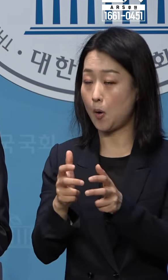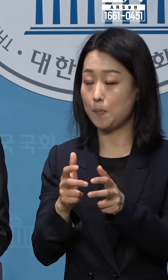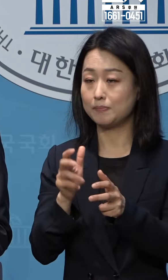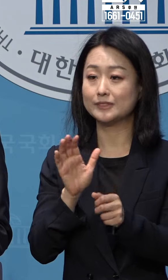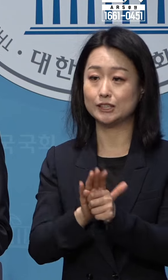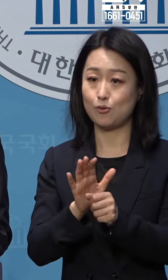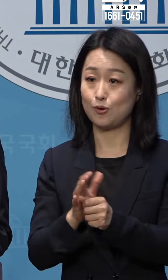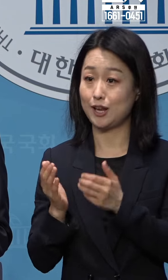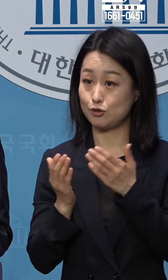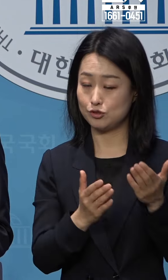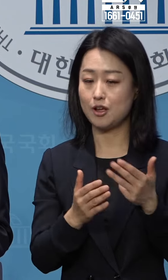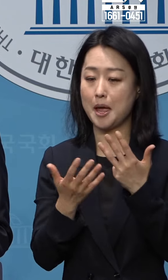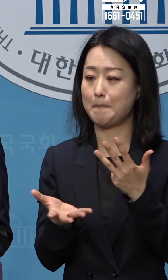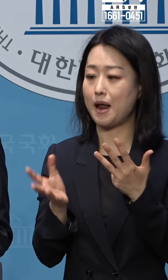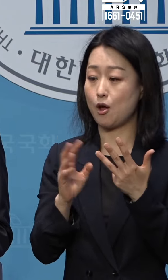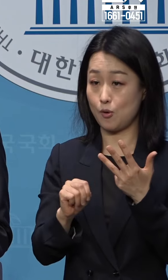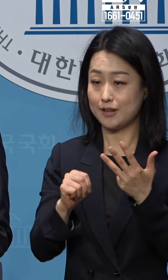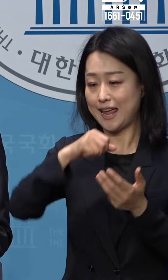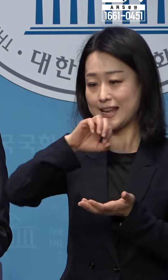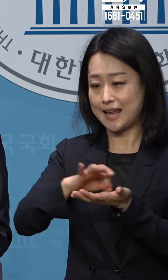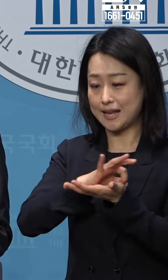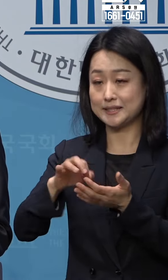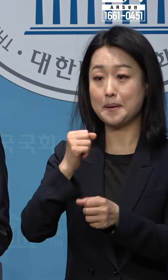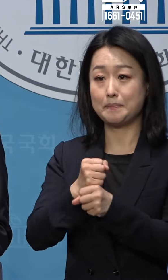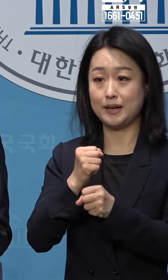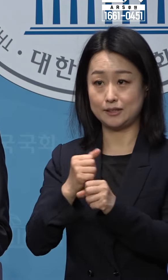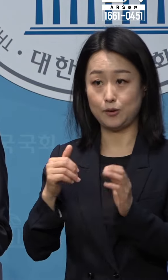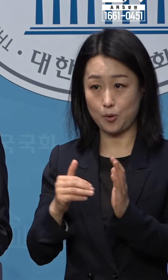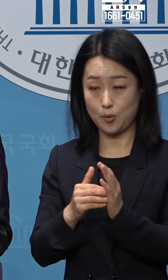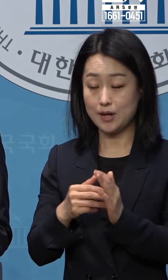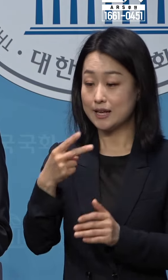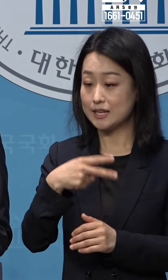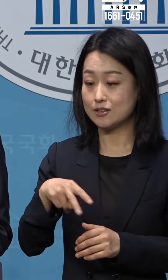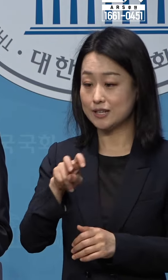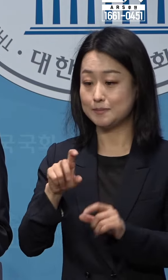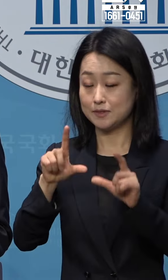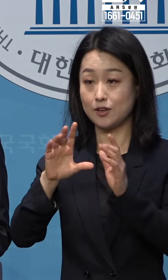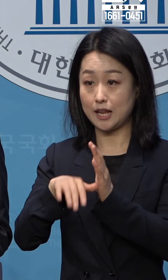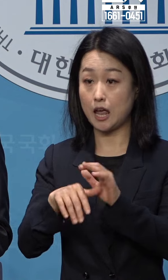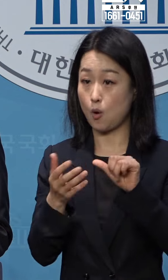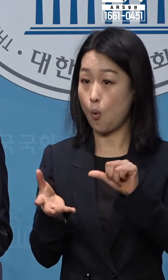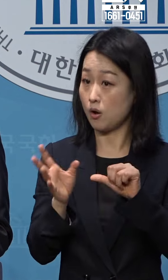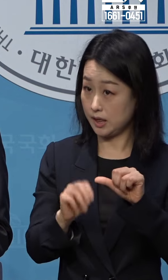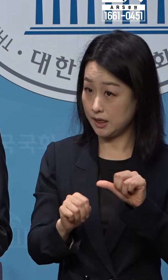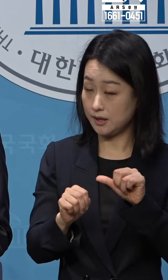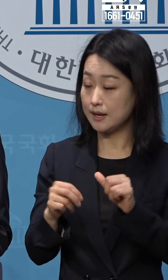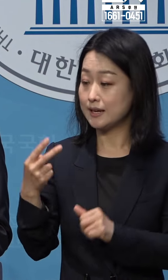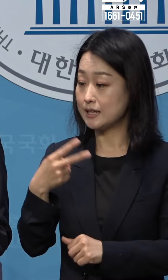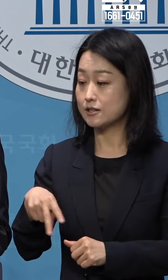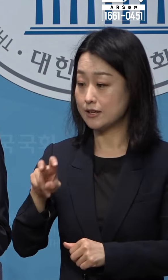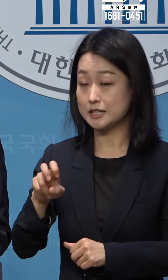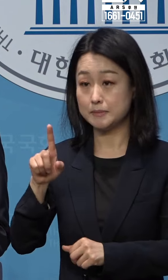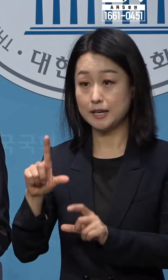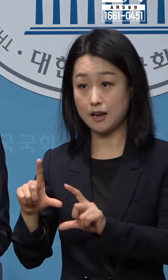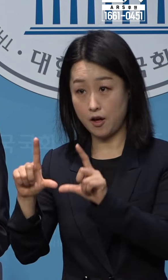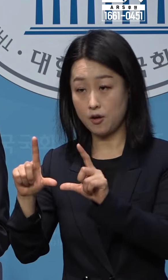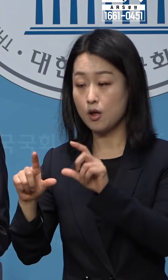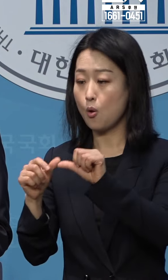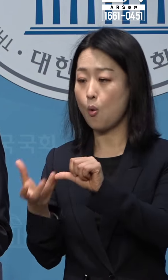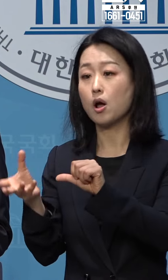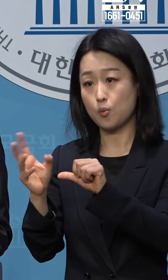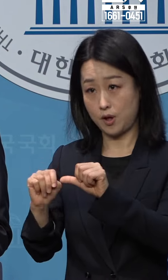사업으로 88억원의 예산을 편성하였고 2020년에는 5억원 2021년에도